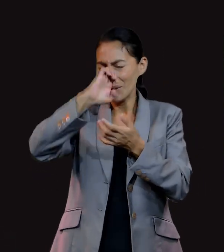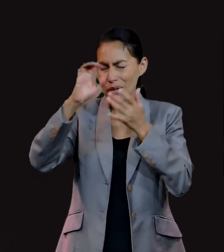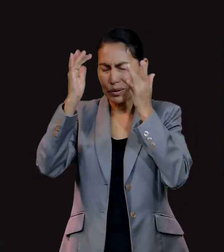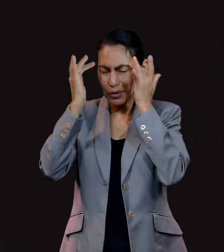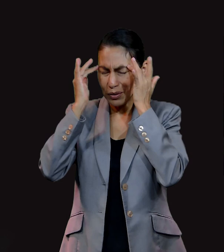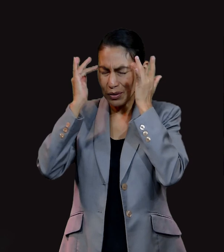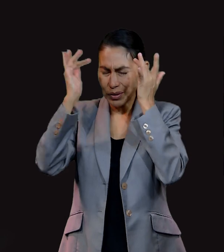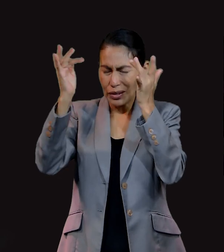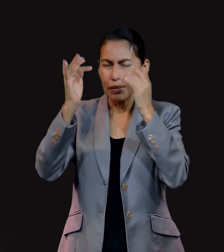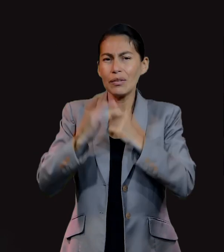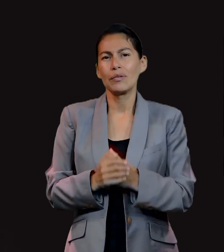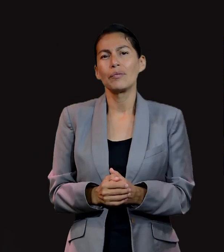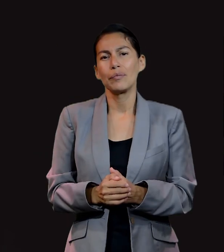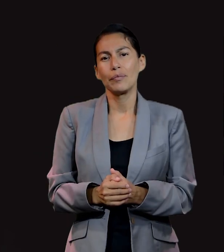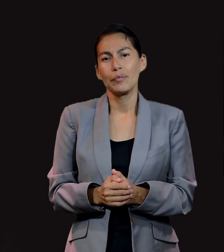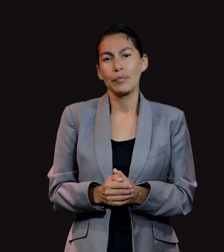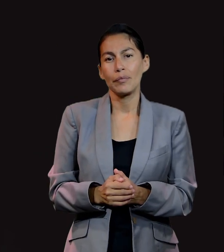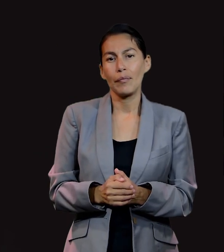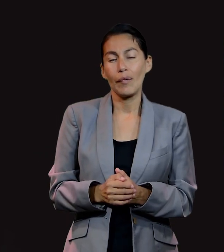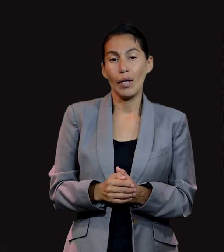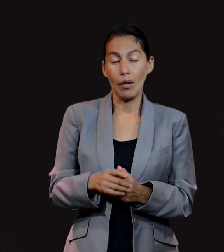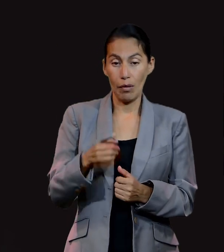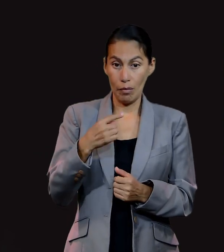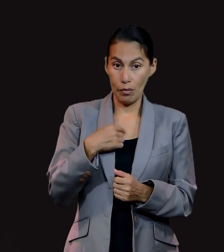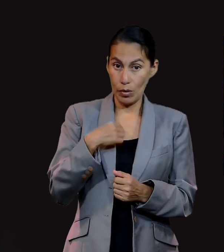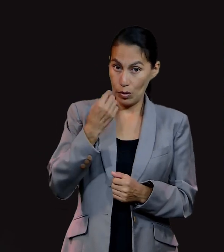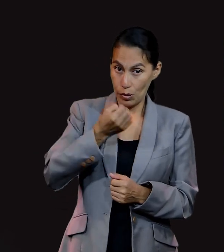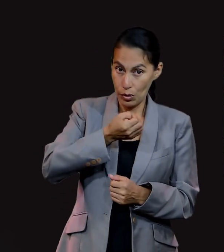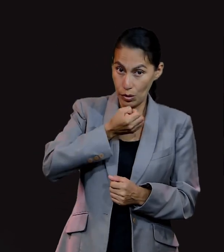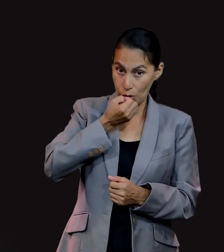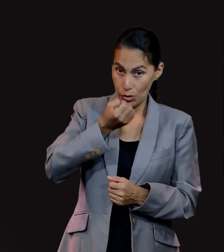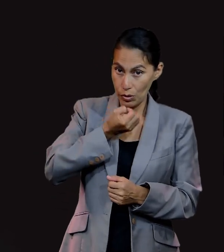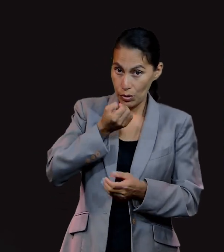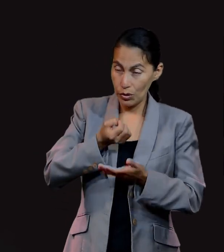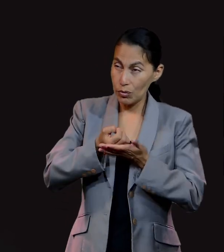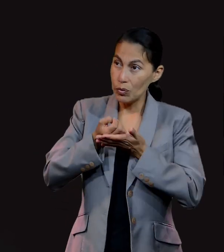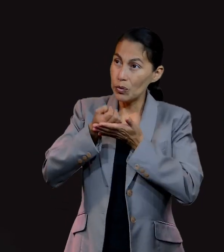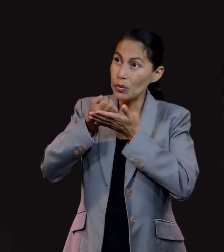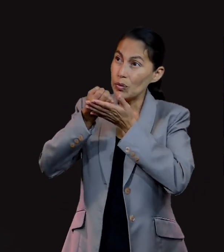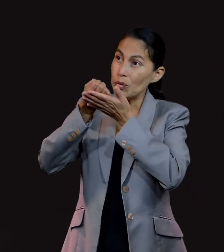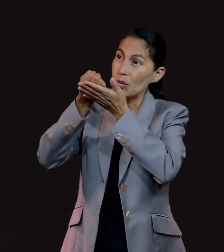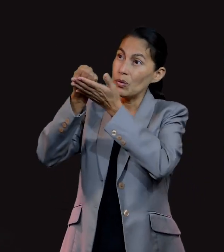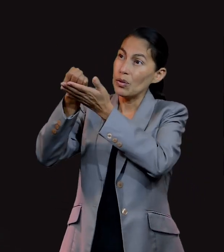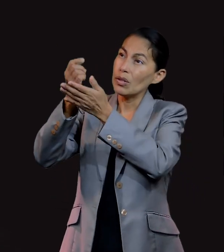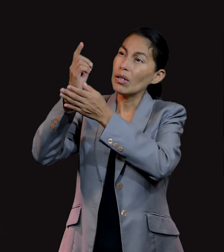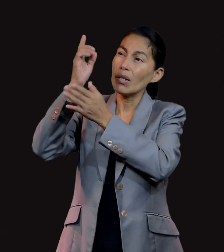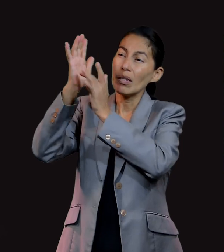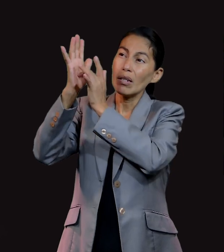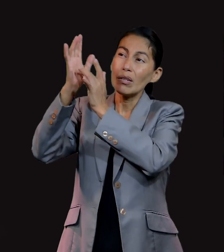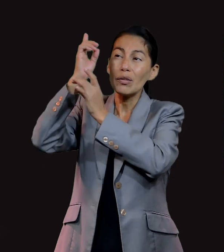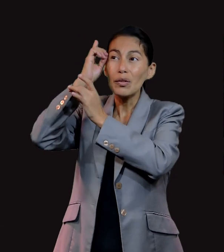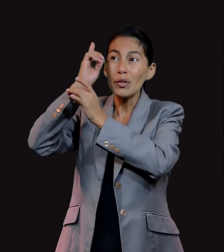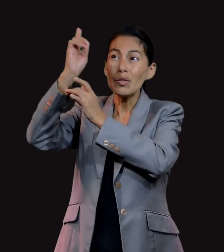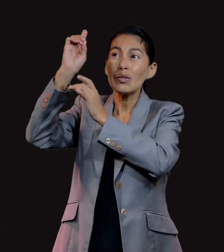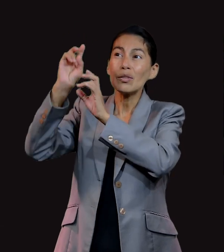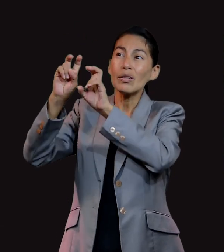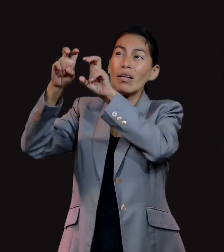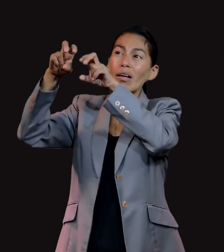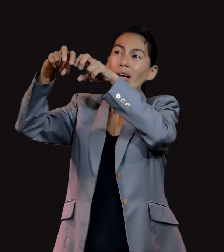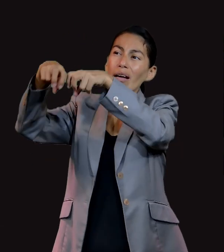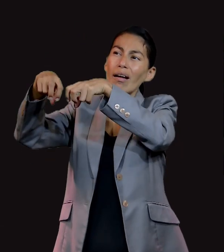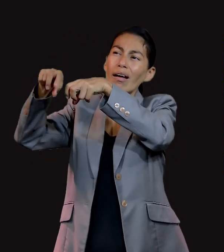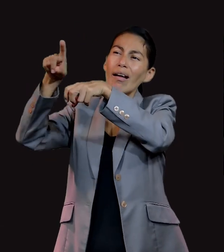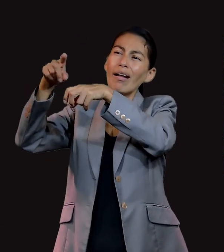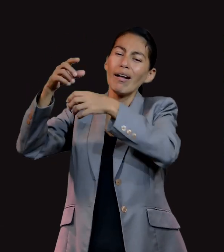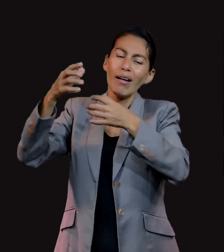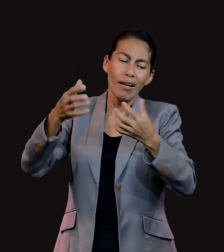de su espíritu para que nuestra oración llegue hasta el trono de la gracia de Dios y envía los poderosos ángeles para